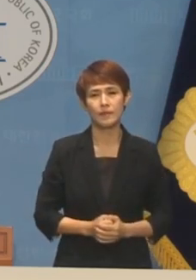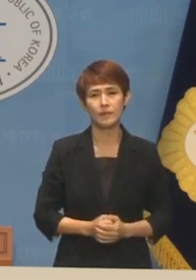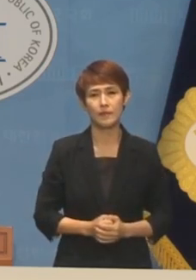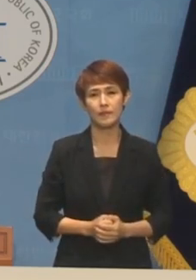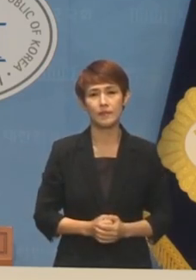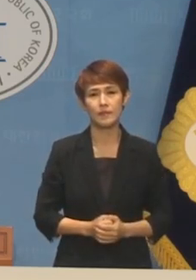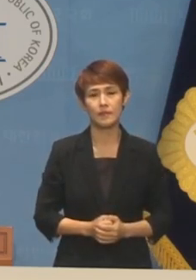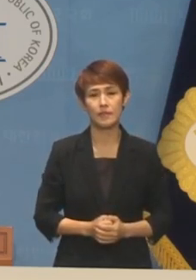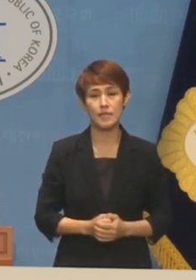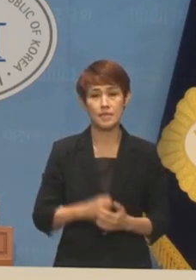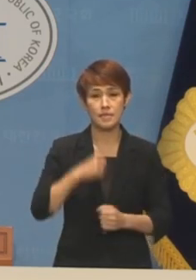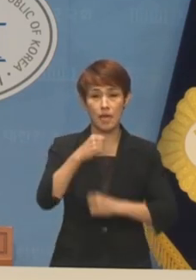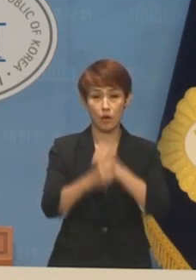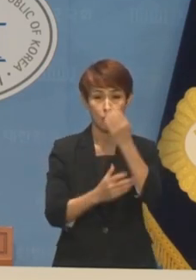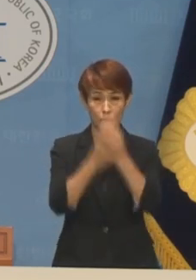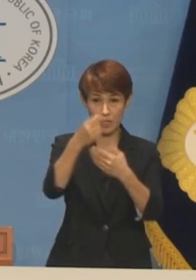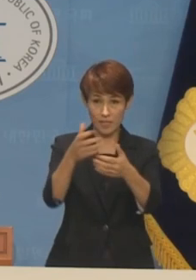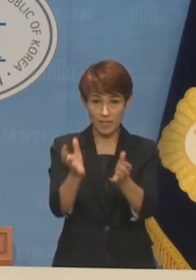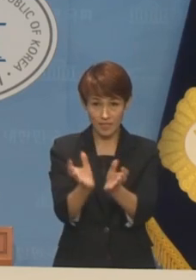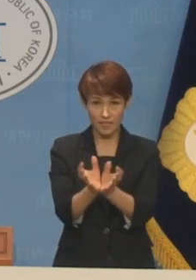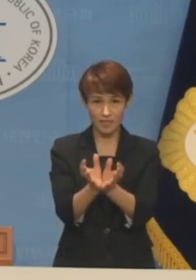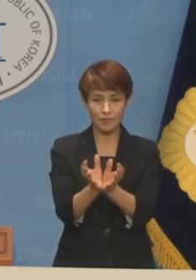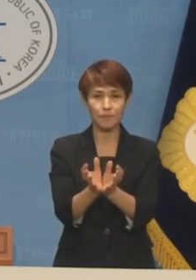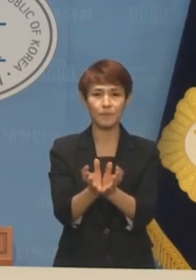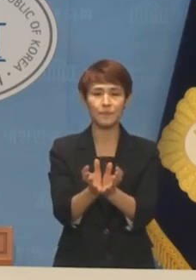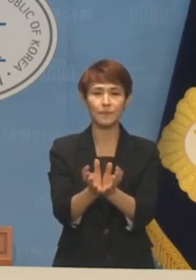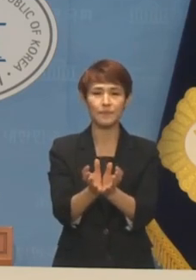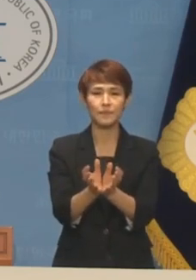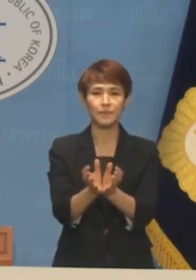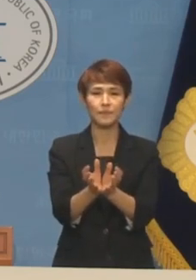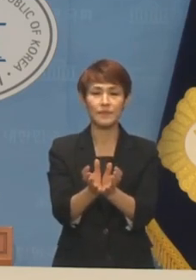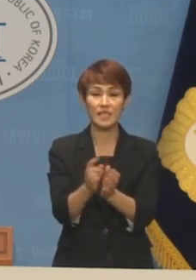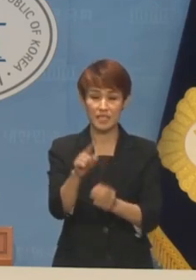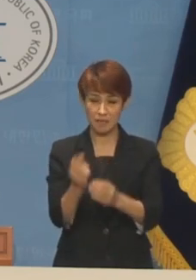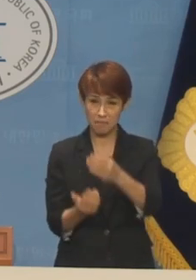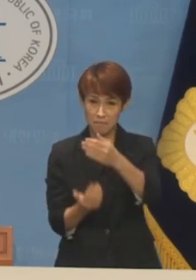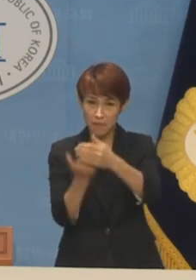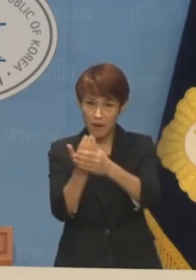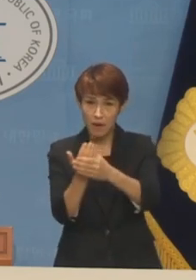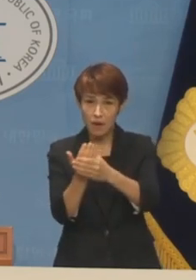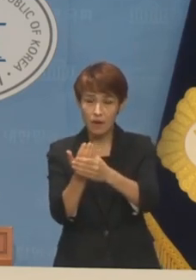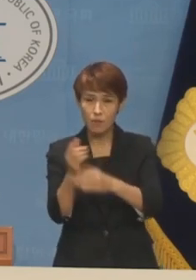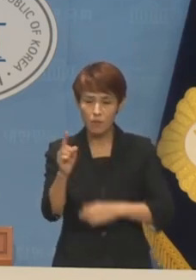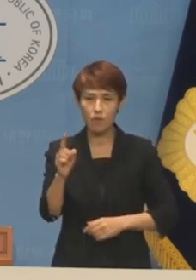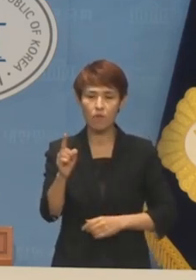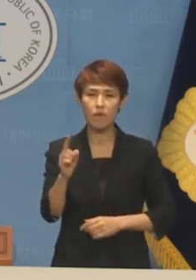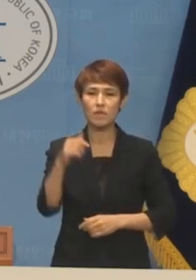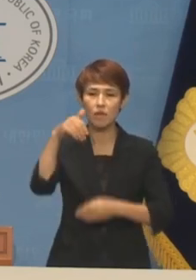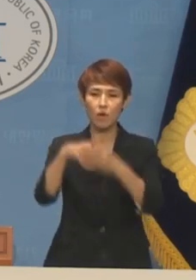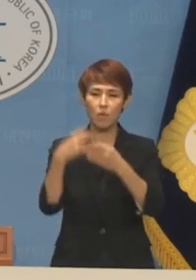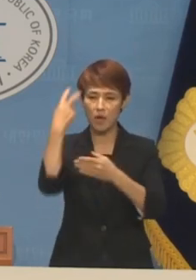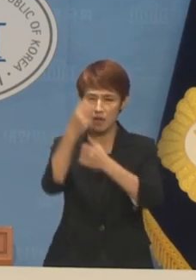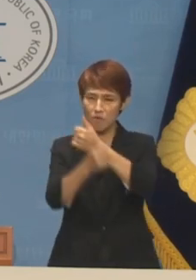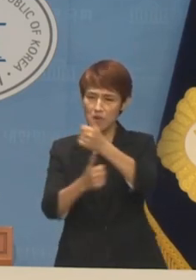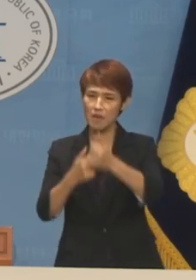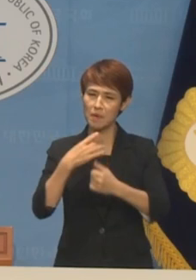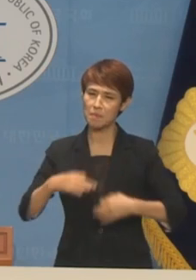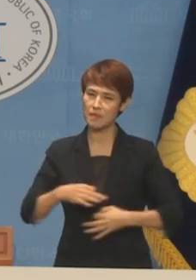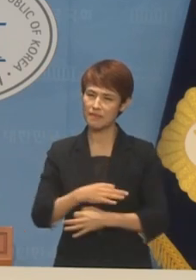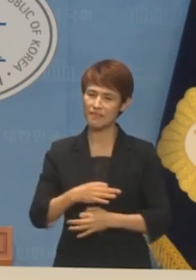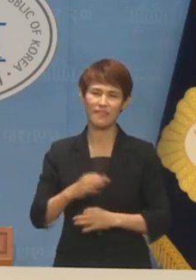저희 자유통일당은 이 사건이 단지 선관위만의 비리가